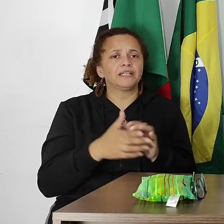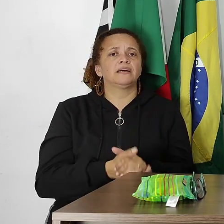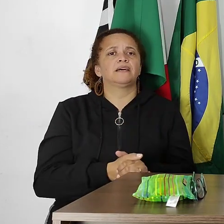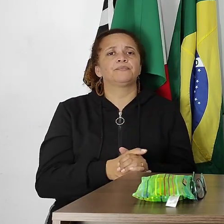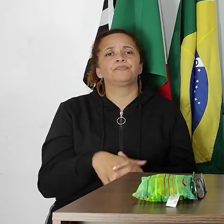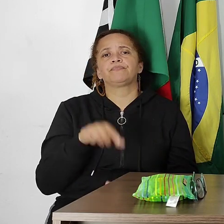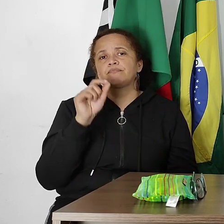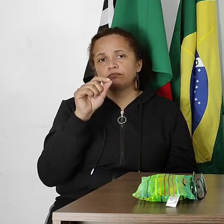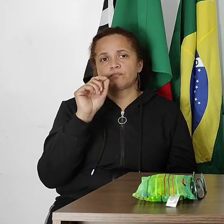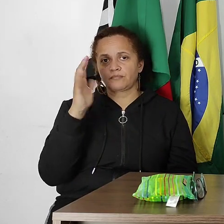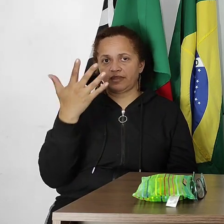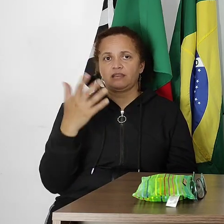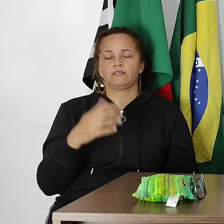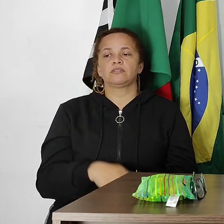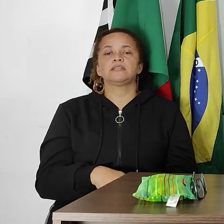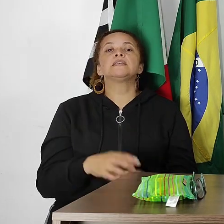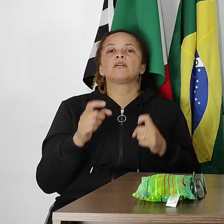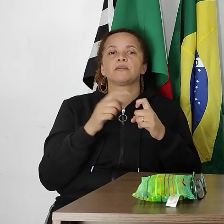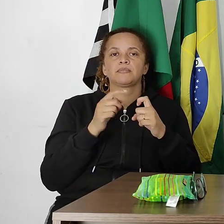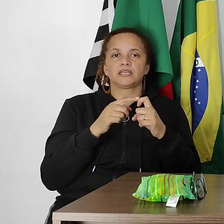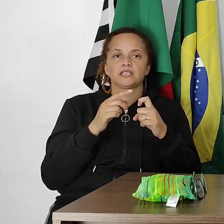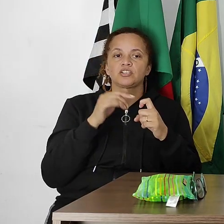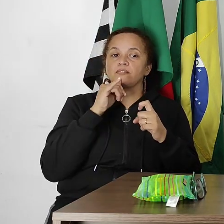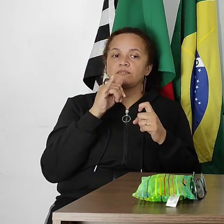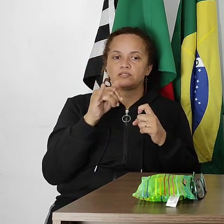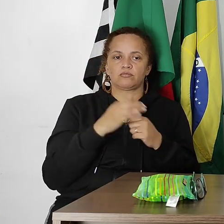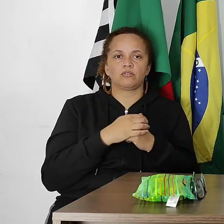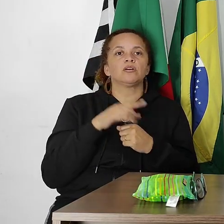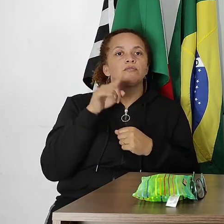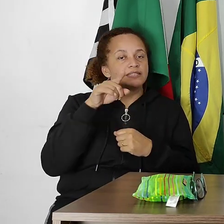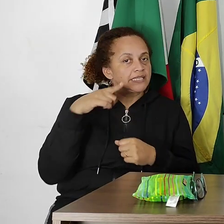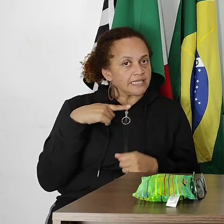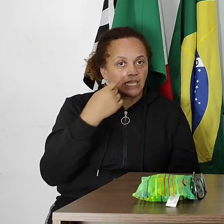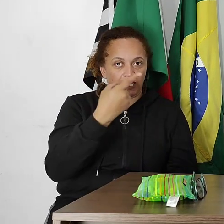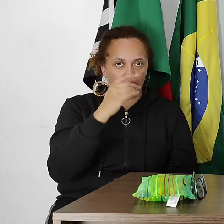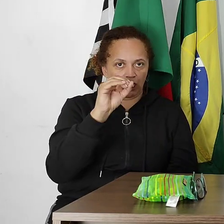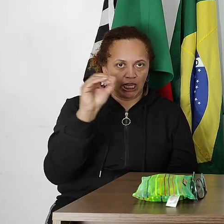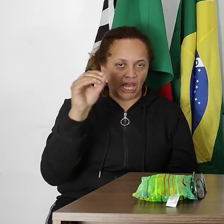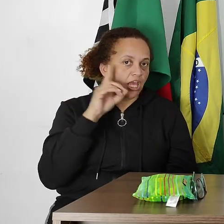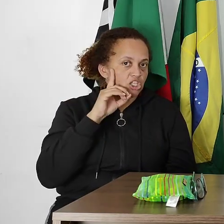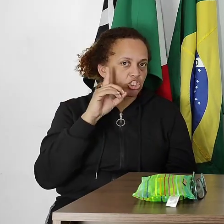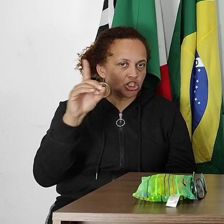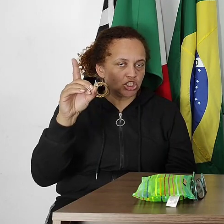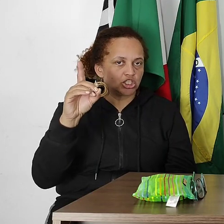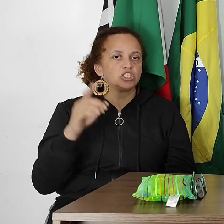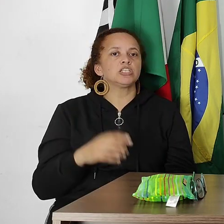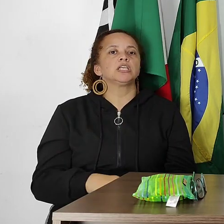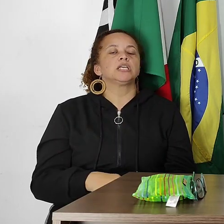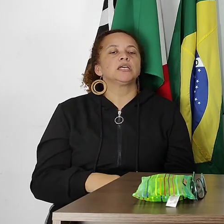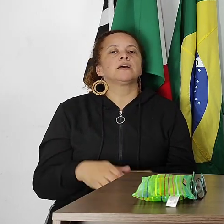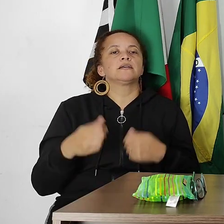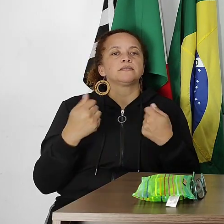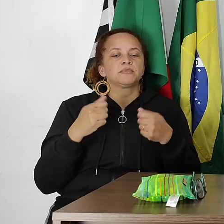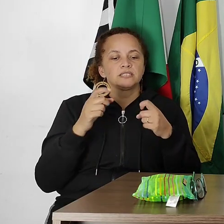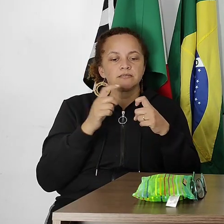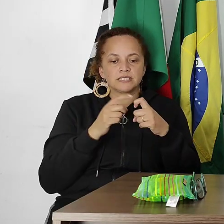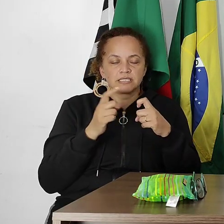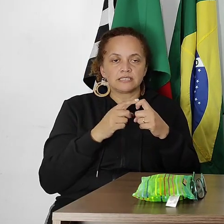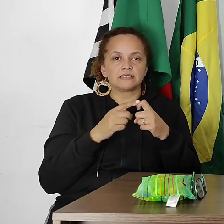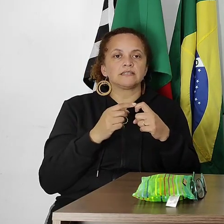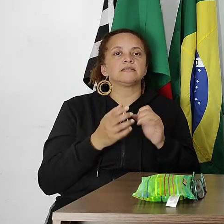Ela falou, não vou te contar não. Aí ela falou assim, eu vou te dar 10 dias de atestado, não vou falar o que é, só vou falar que eu te dei